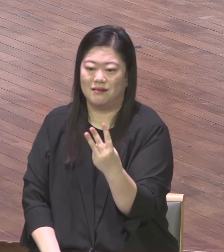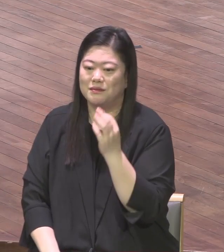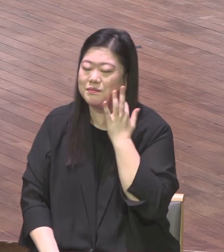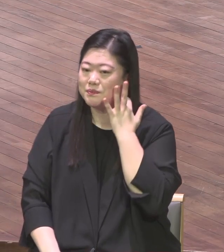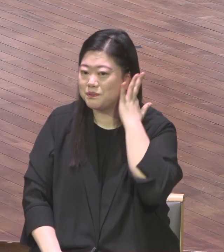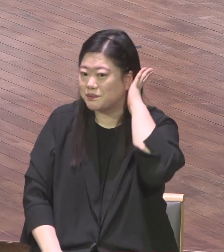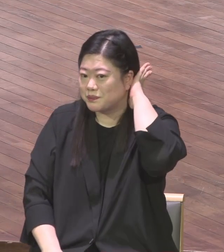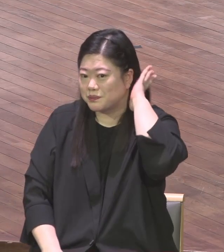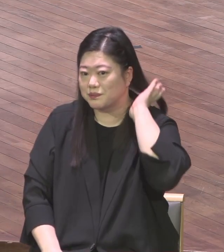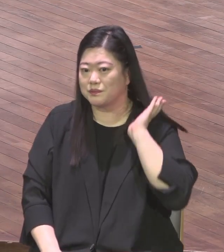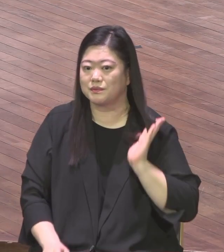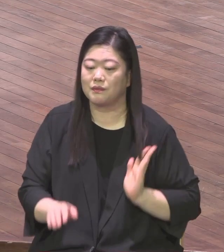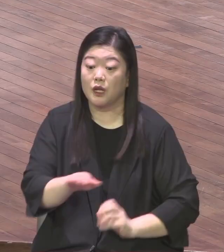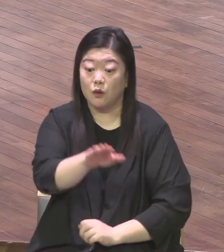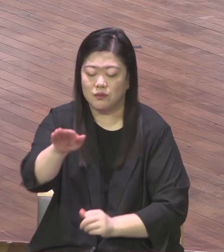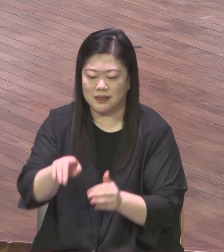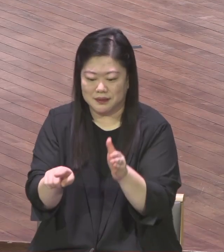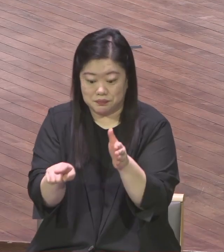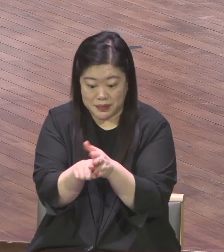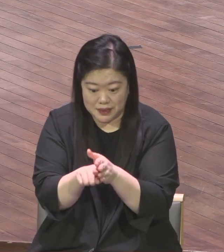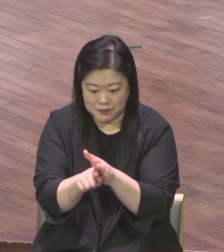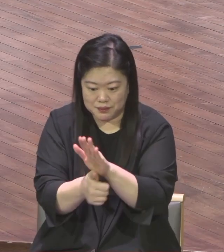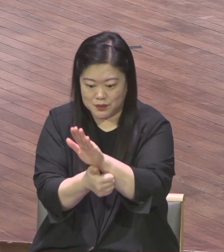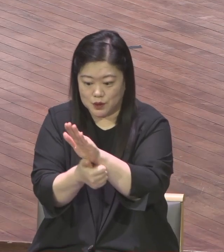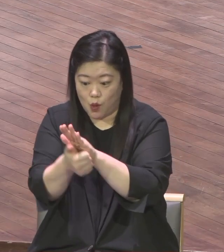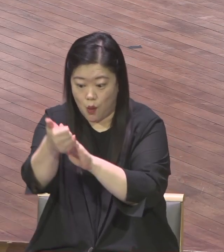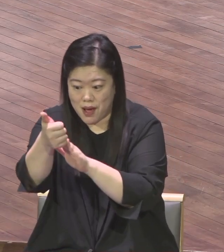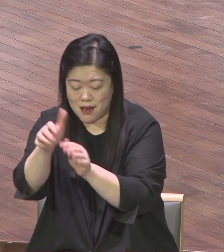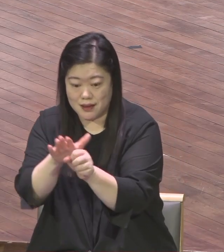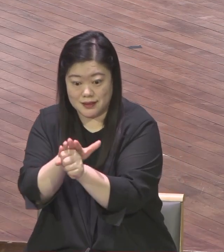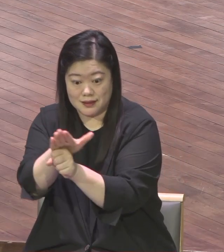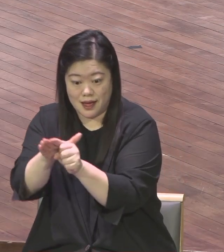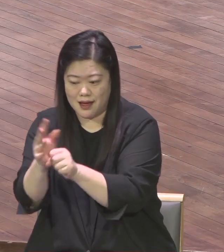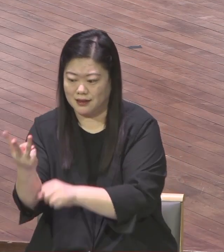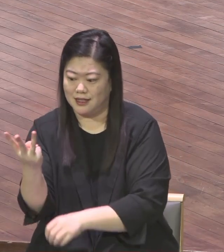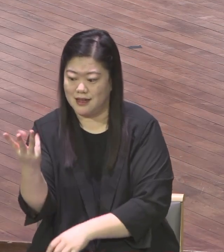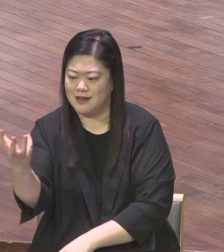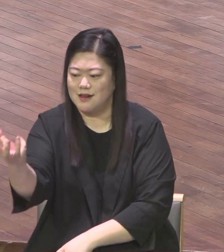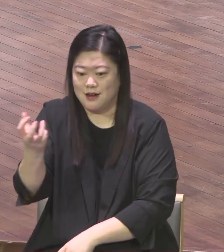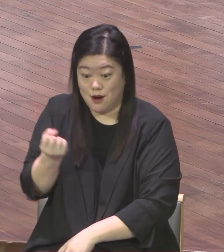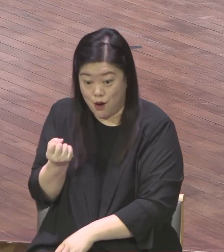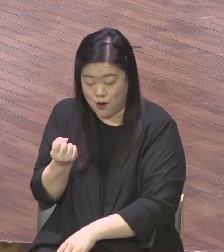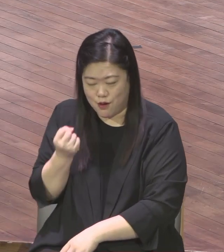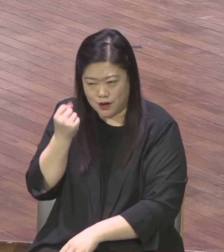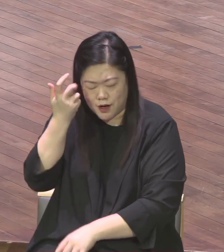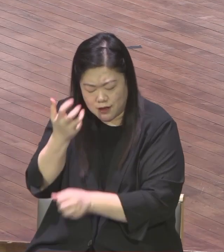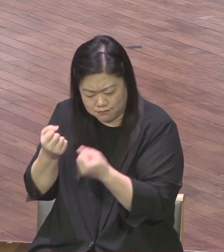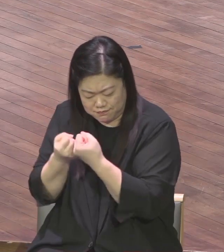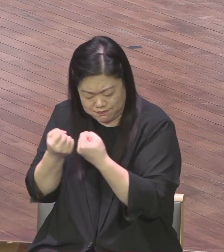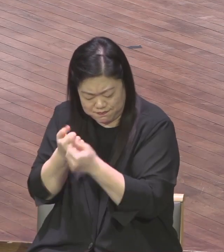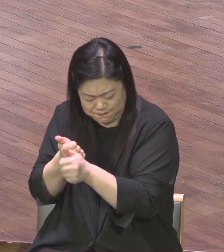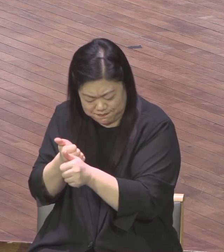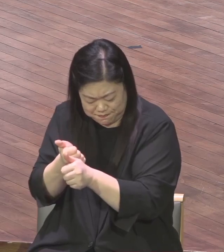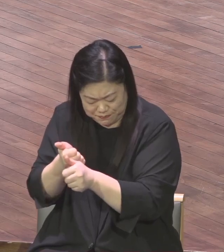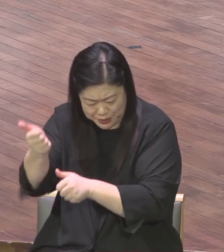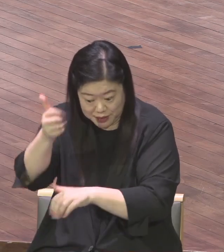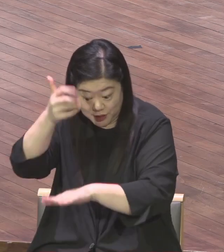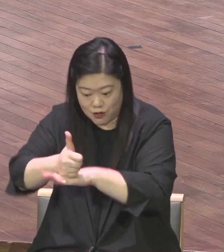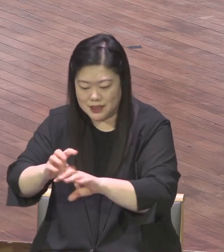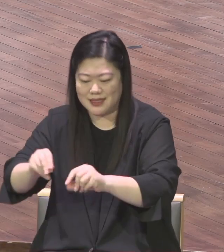영계 모든 성도들 믿음, 소망, 사랑으로 완전 무장해서 영적 싸움에 승리하면서 약속의 땅을